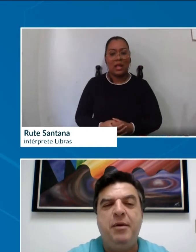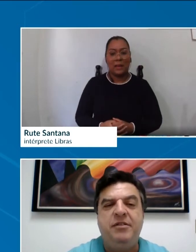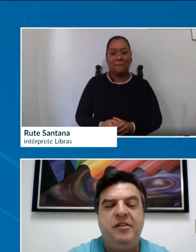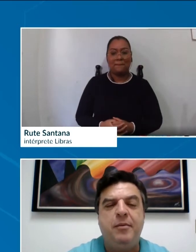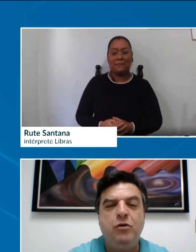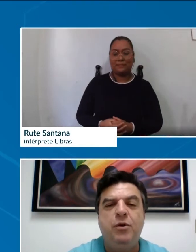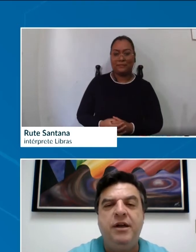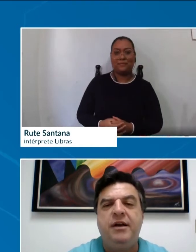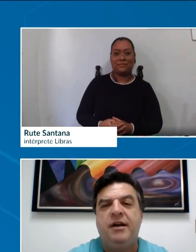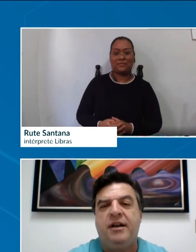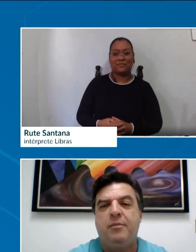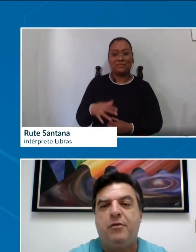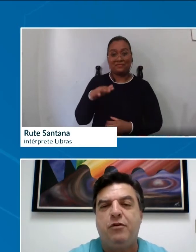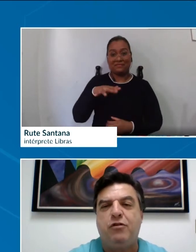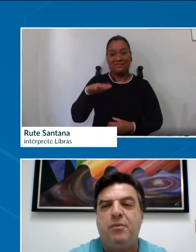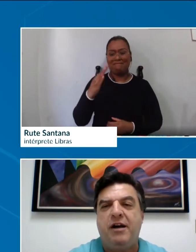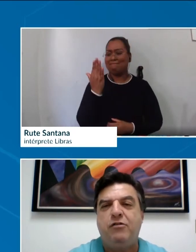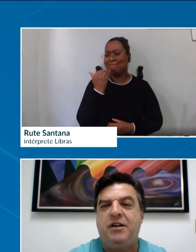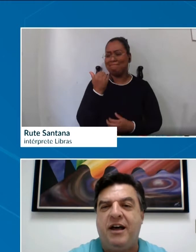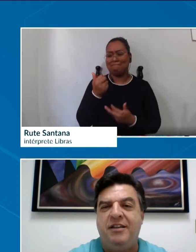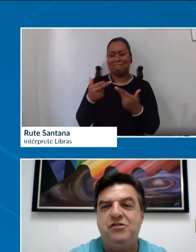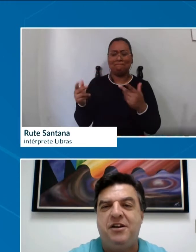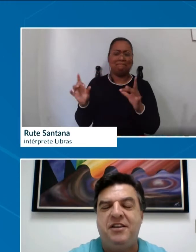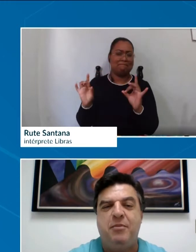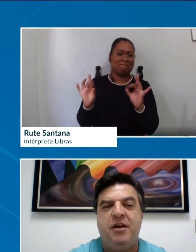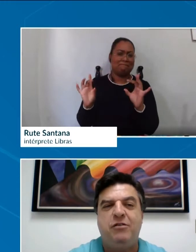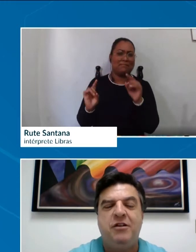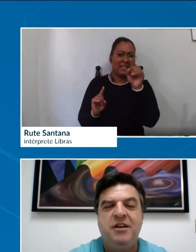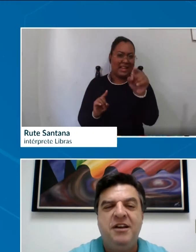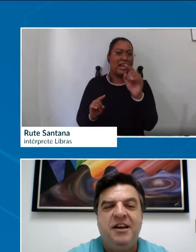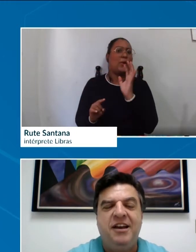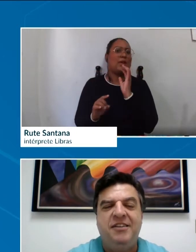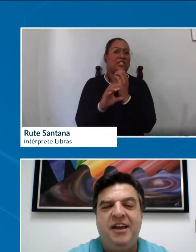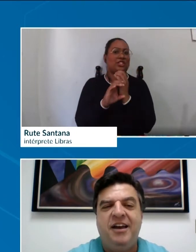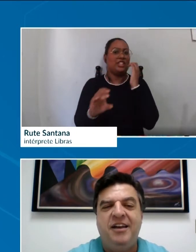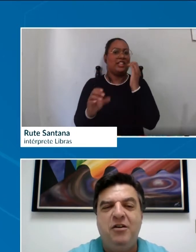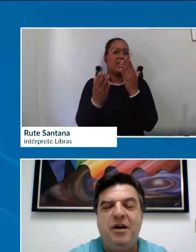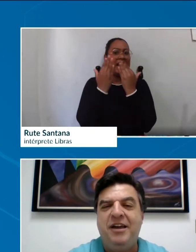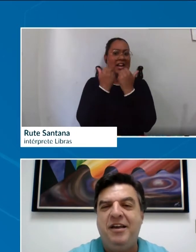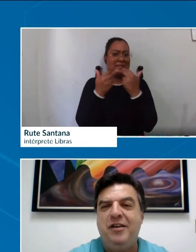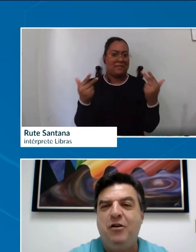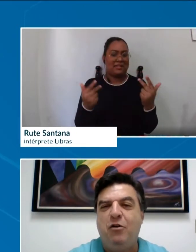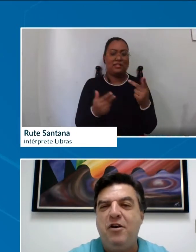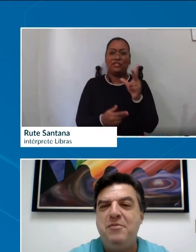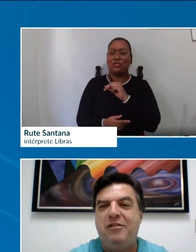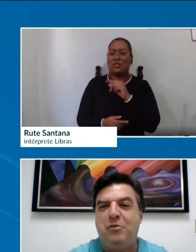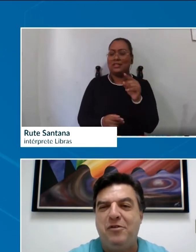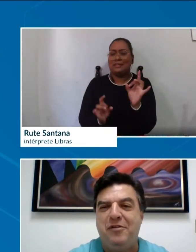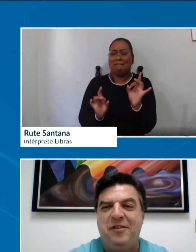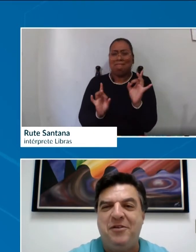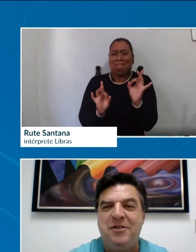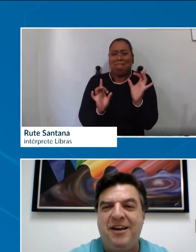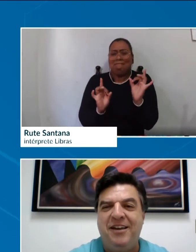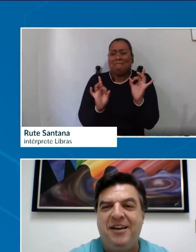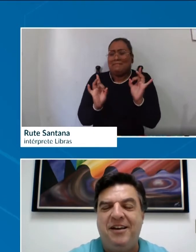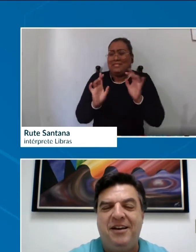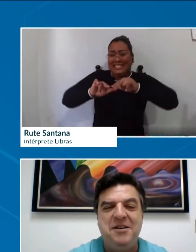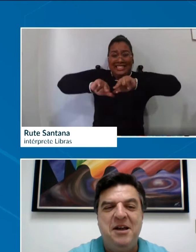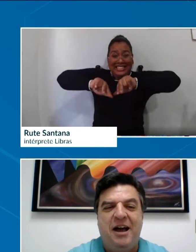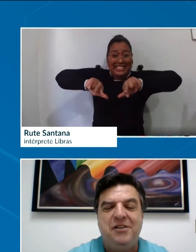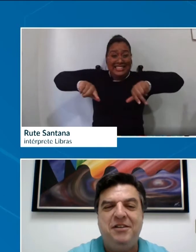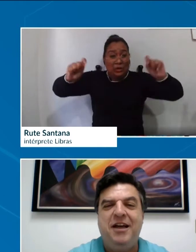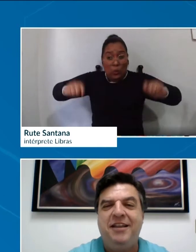a linha alimentícia é muito rica, né? O professor Márcio, que é da área de engenharia de alimentos, ele tem aí uma riqueza enorme à disposição, né?